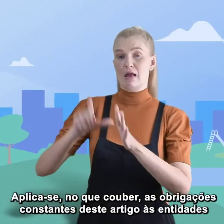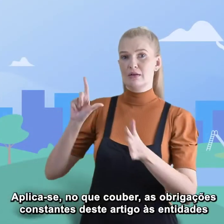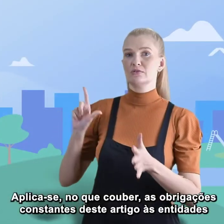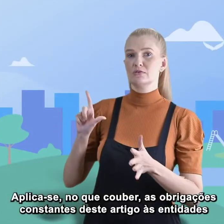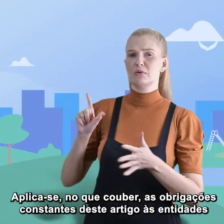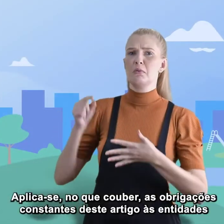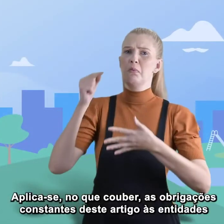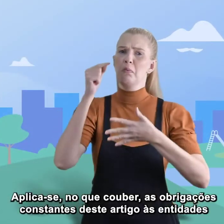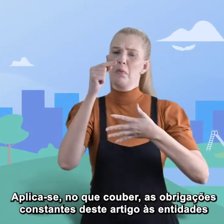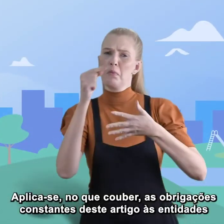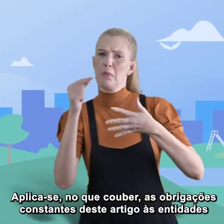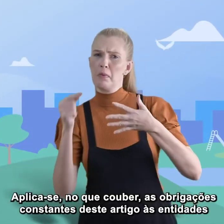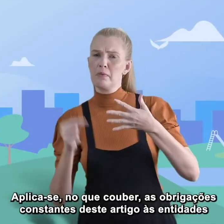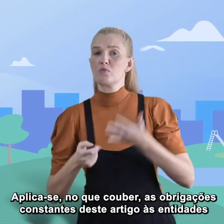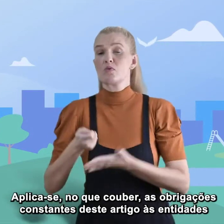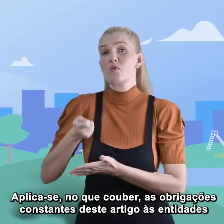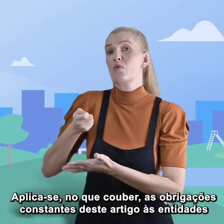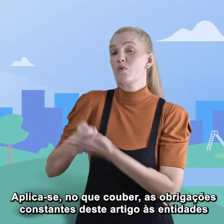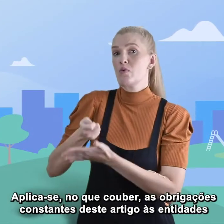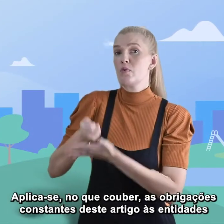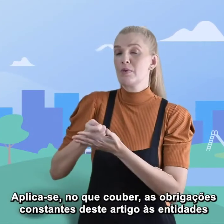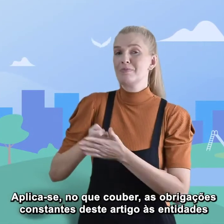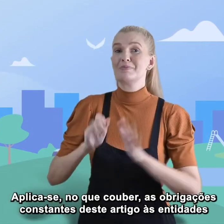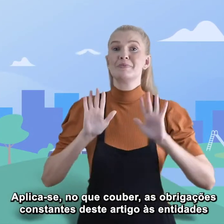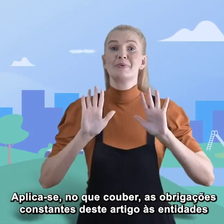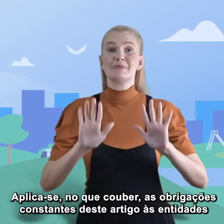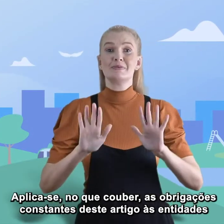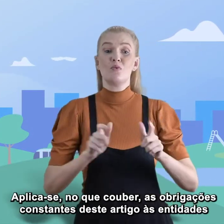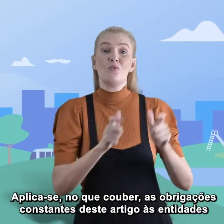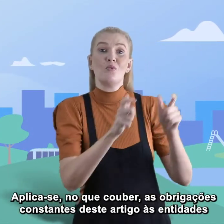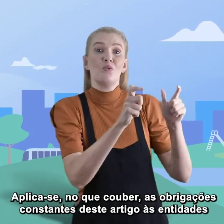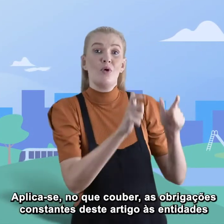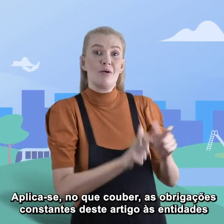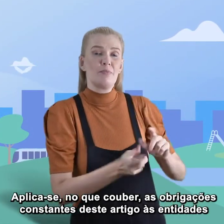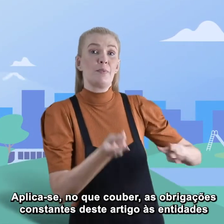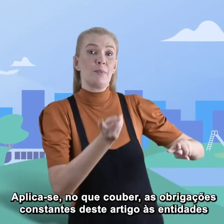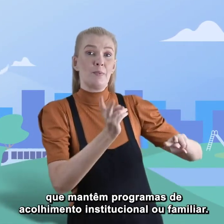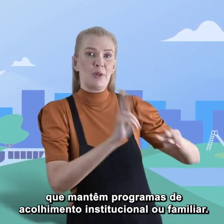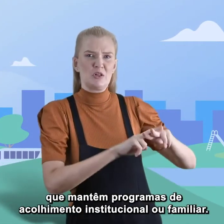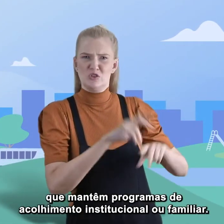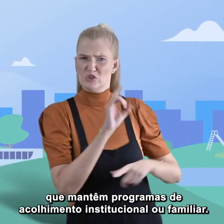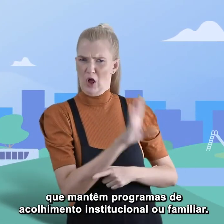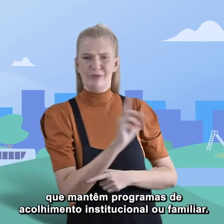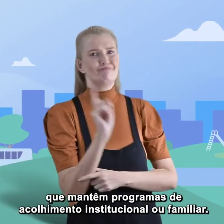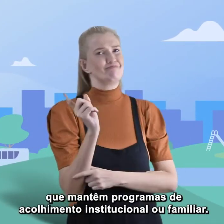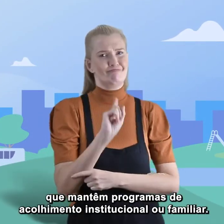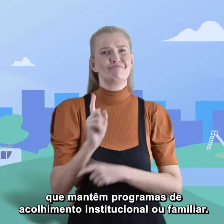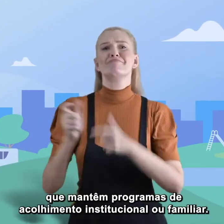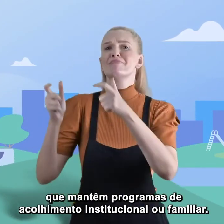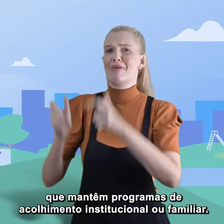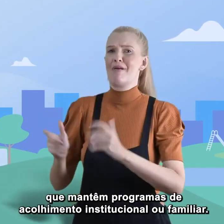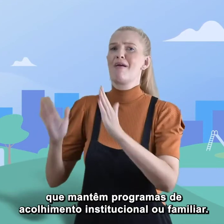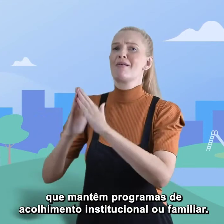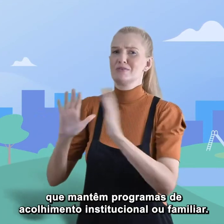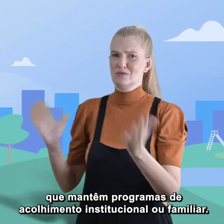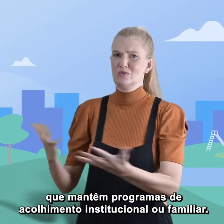Aplica-se, no que couber, as obrigações constantes deste artigo às entidades que mantêm programas de acolhimento